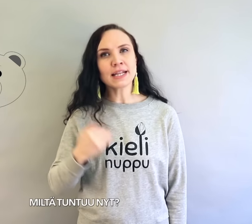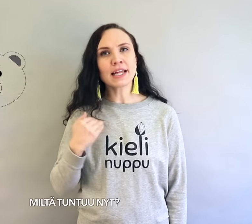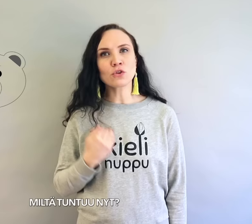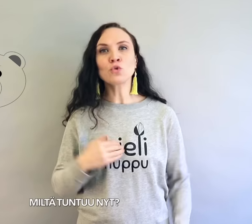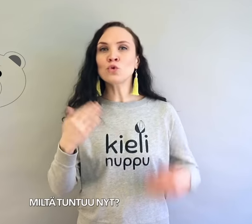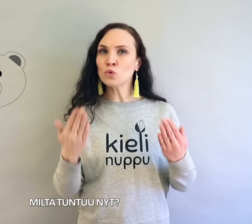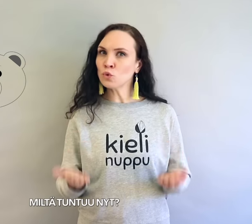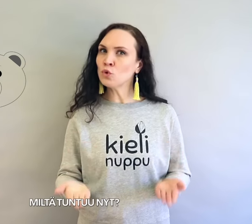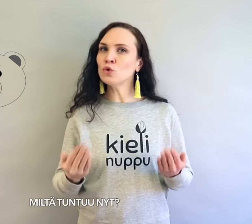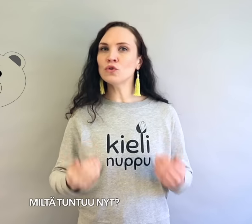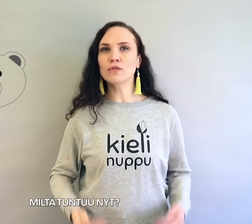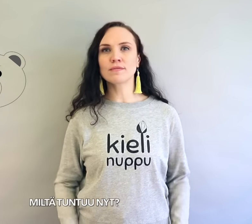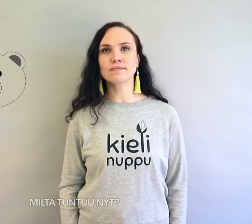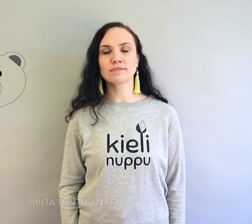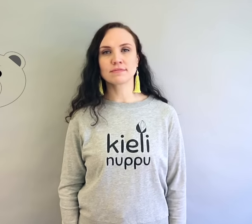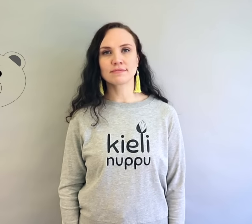Miltä tuntuu nyt?